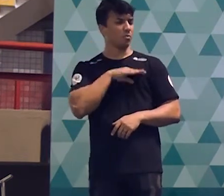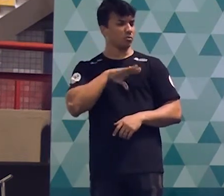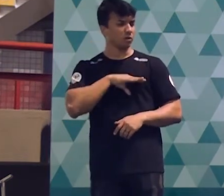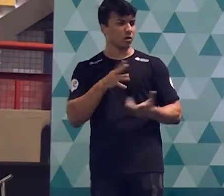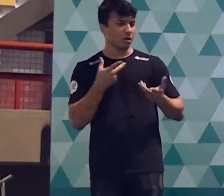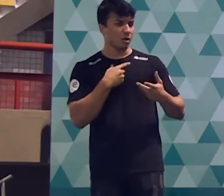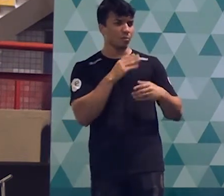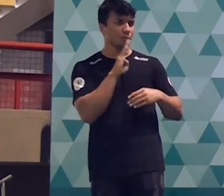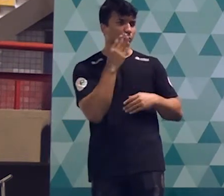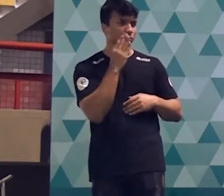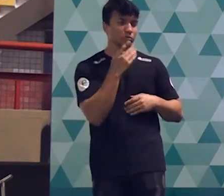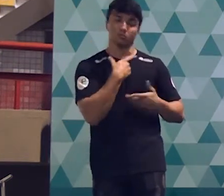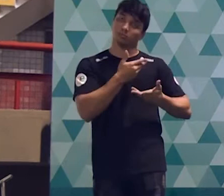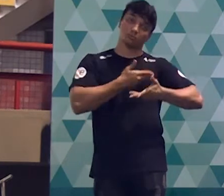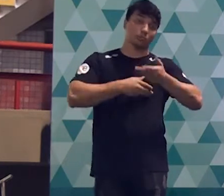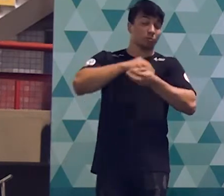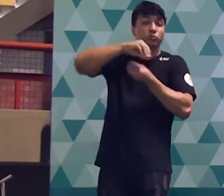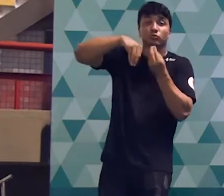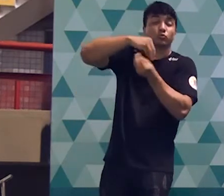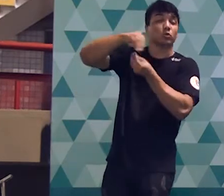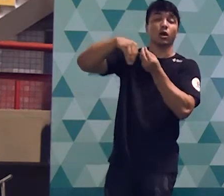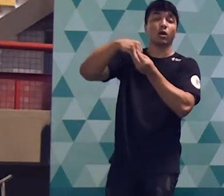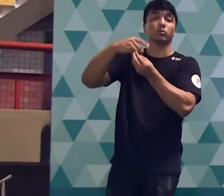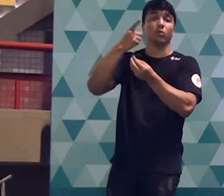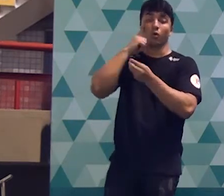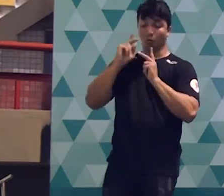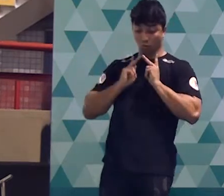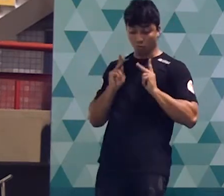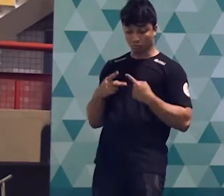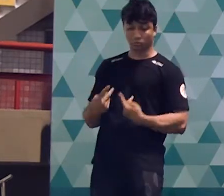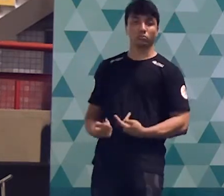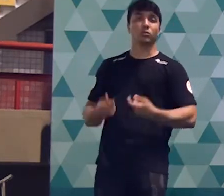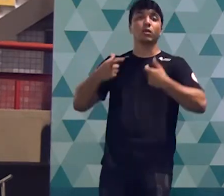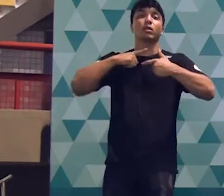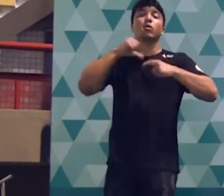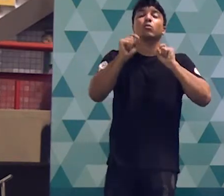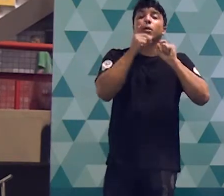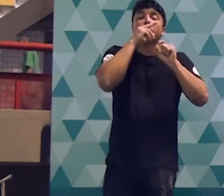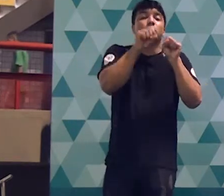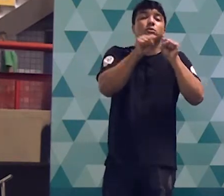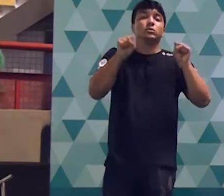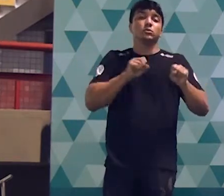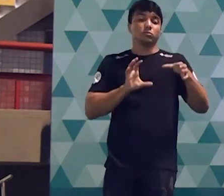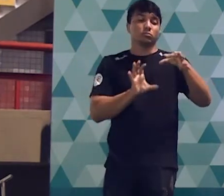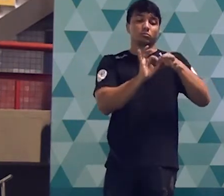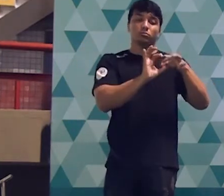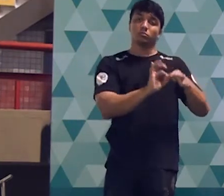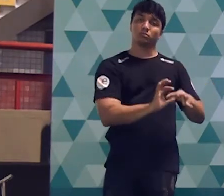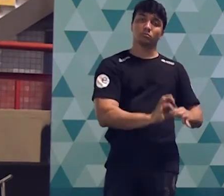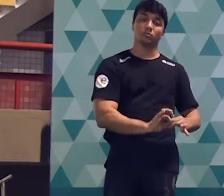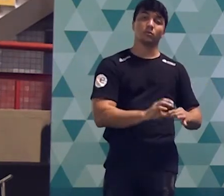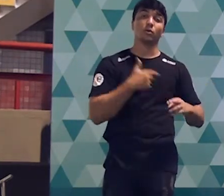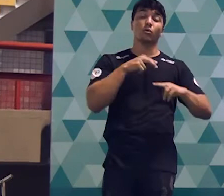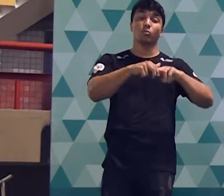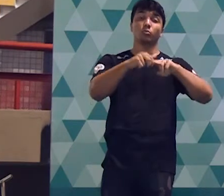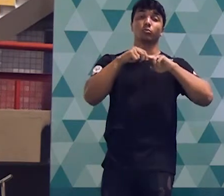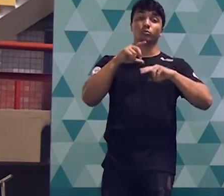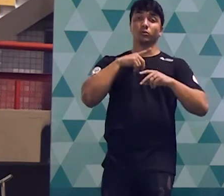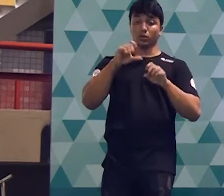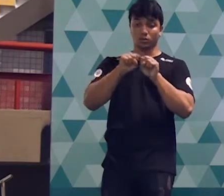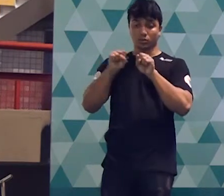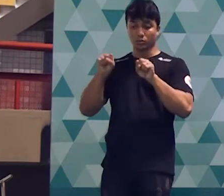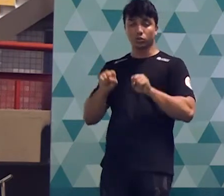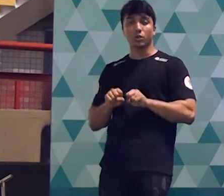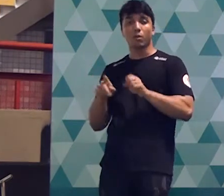está misturado. Gente, o ser humano, ele é sistêmico. É por isso que nós temos o